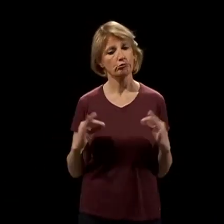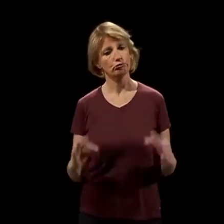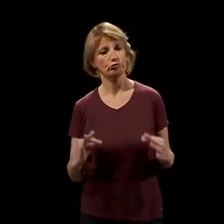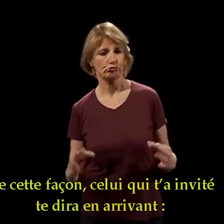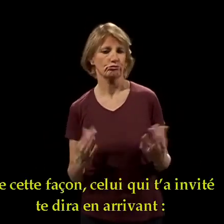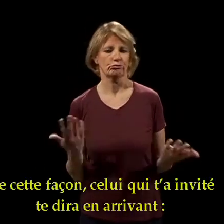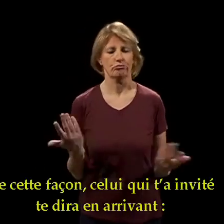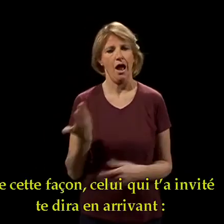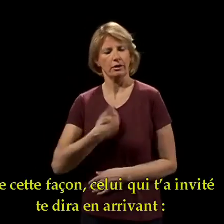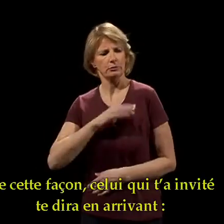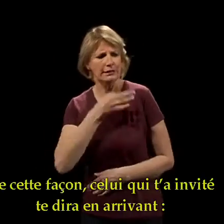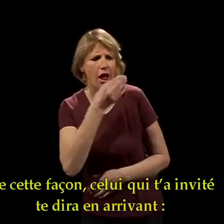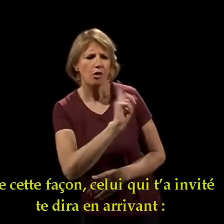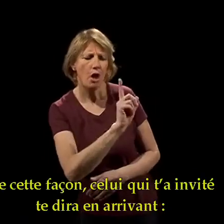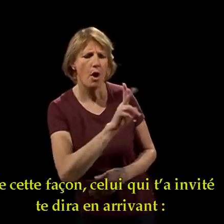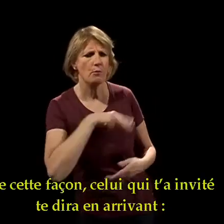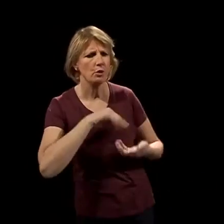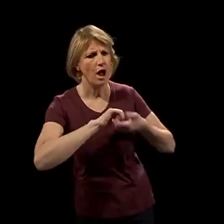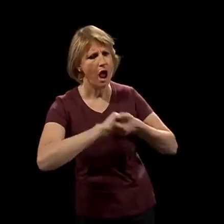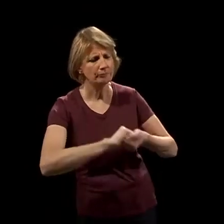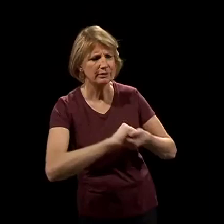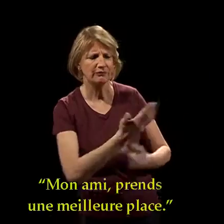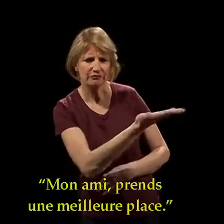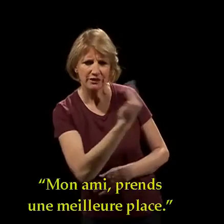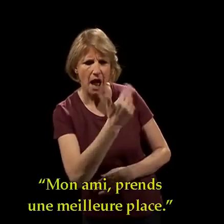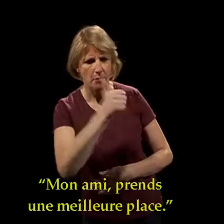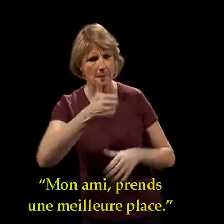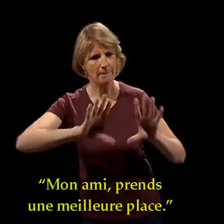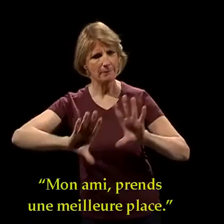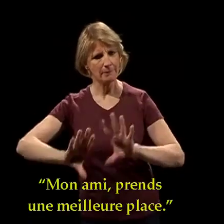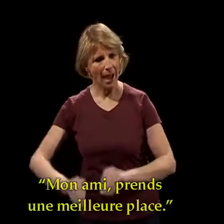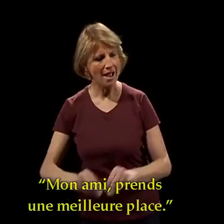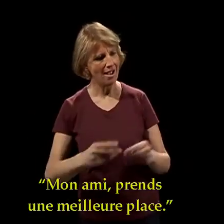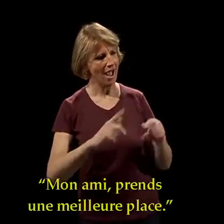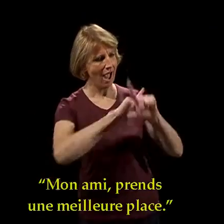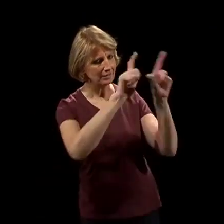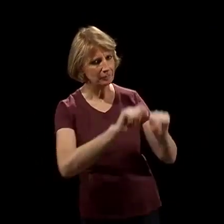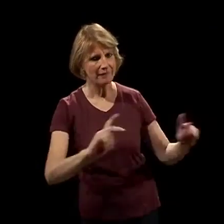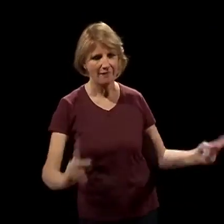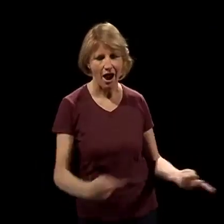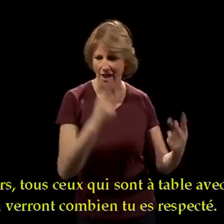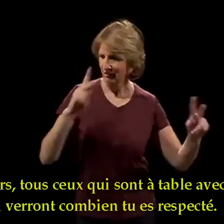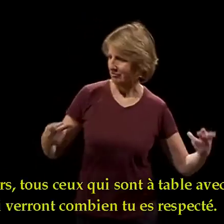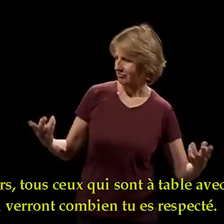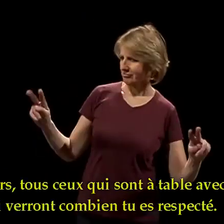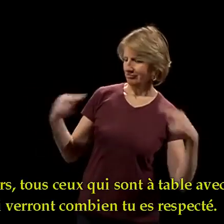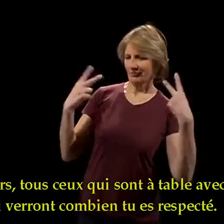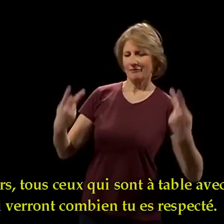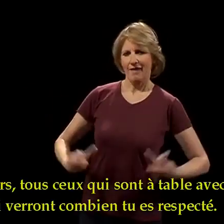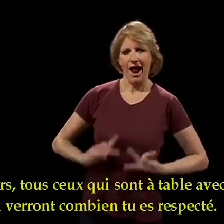place. De cette façon, celui qui t'a invité te dira en arrivant, mon ami prend une meilleure place. Alors tous ceux qui sont à table avec